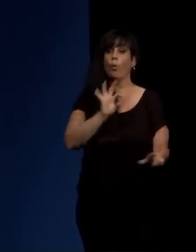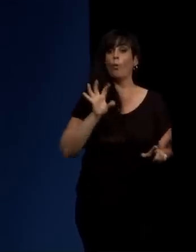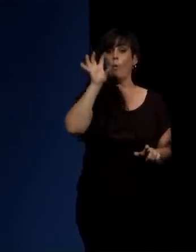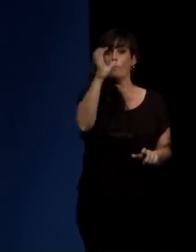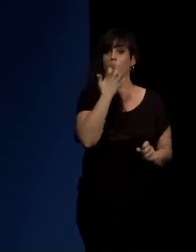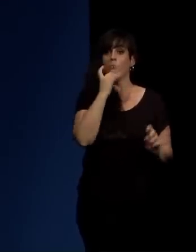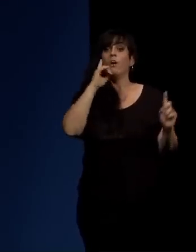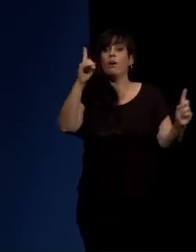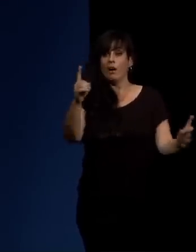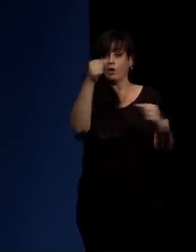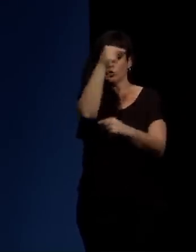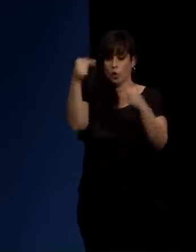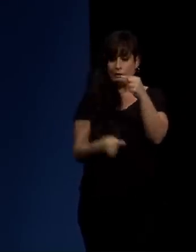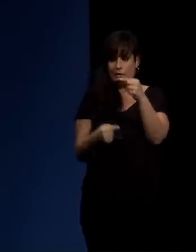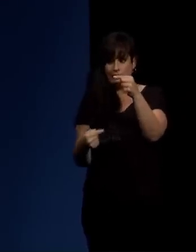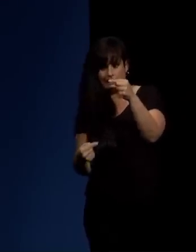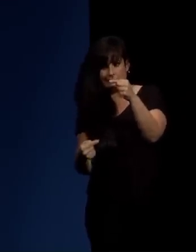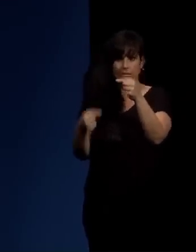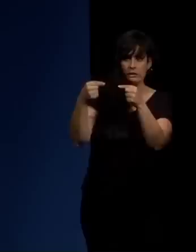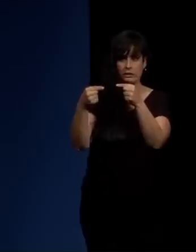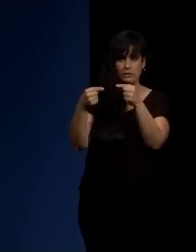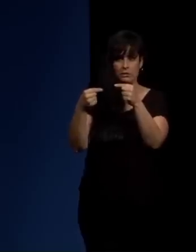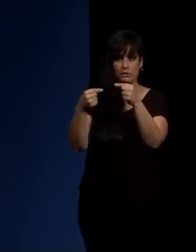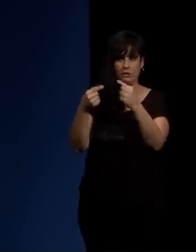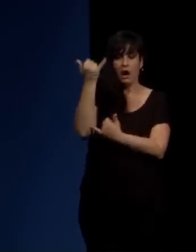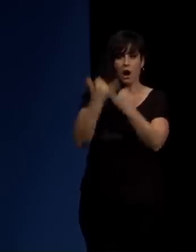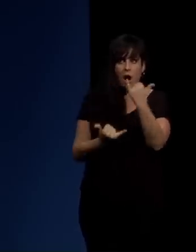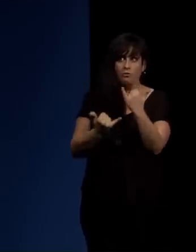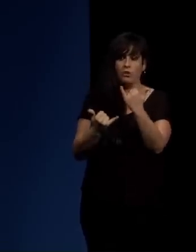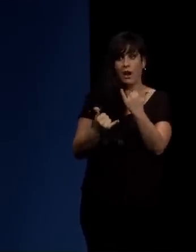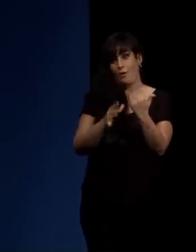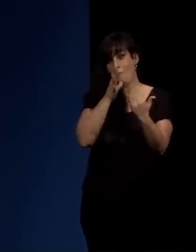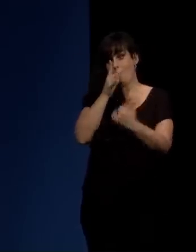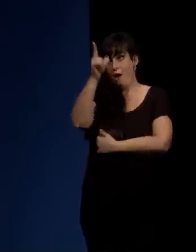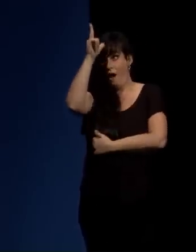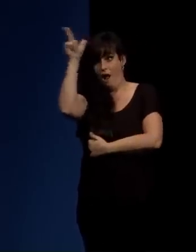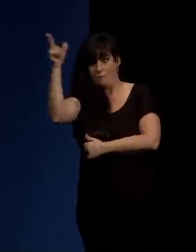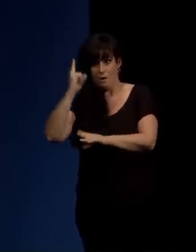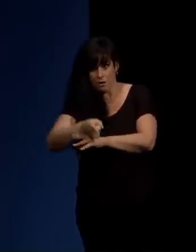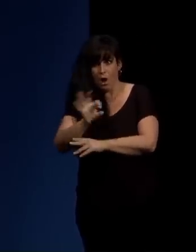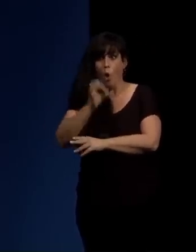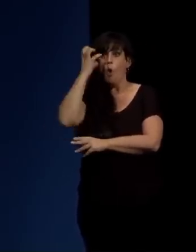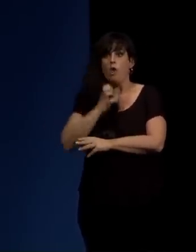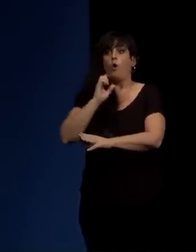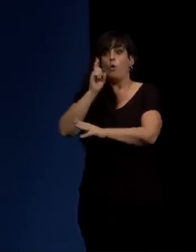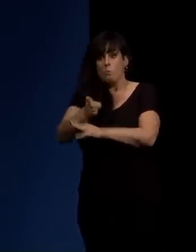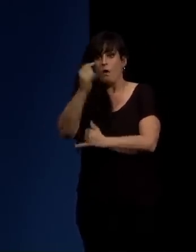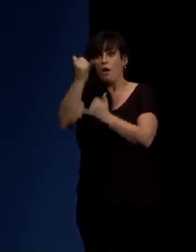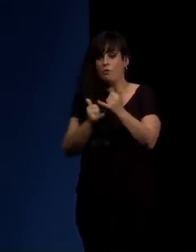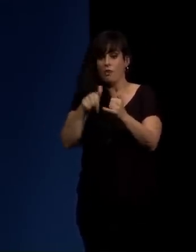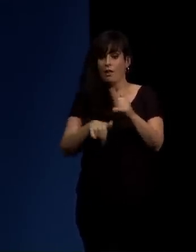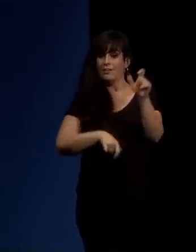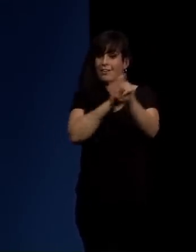cumplir co obxectivo do déficit emanado da señorita Merkel e de Rajoy, pois houbo xente que quedou sin